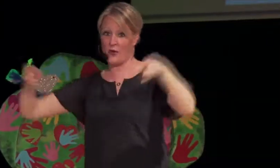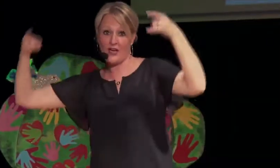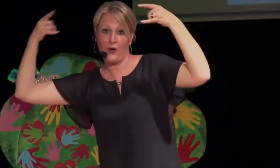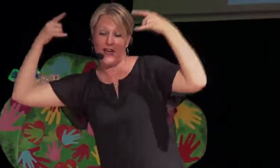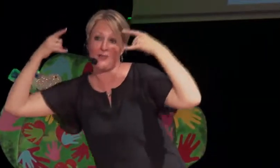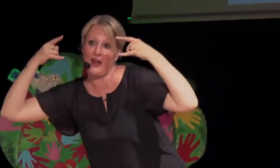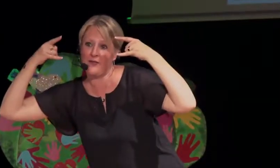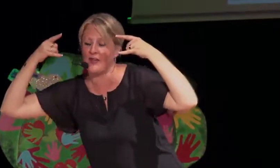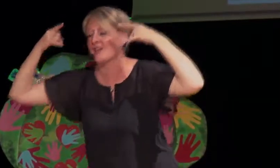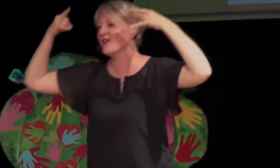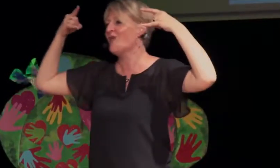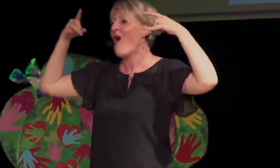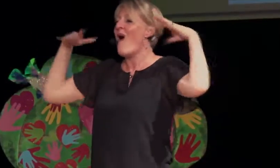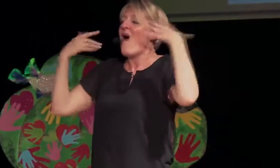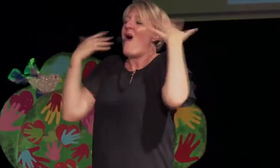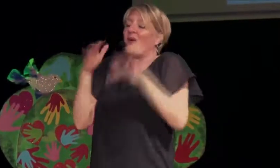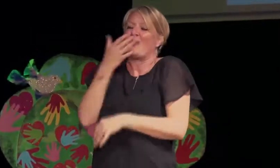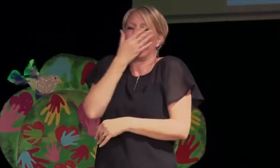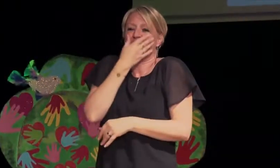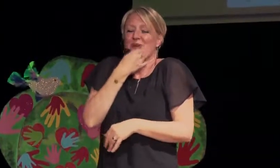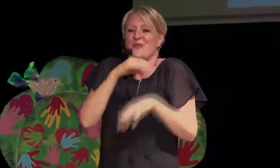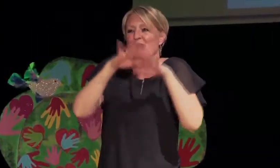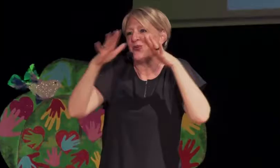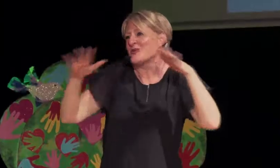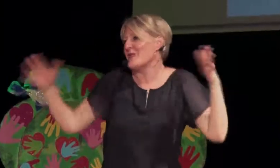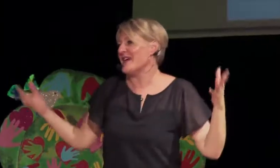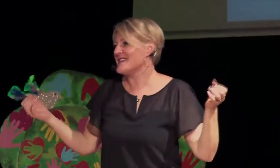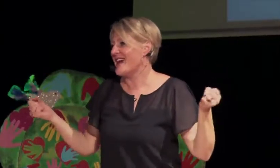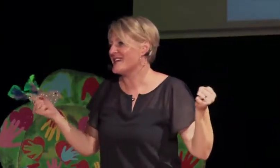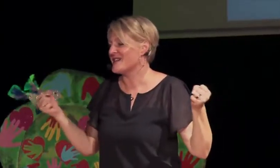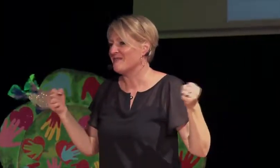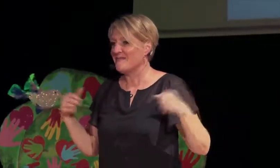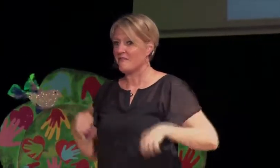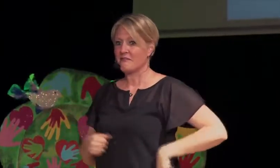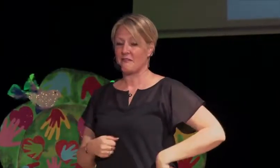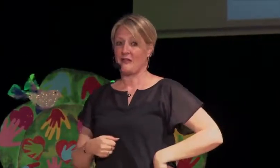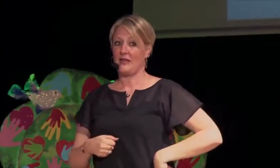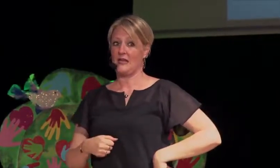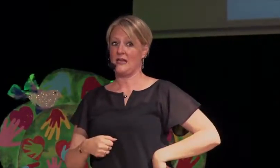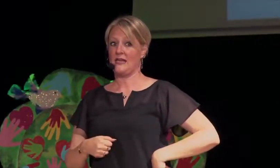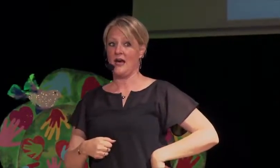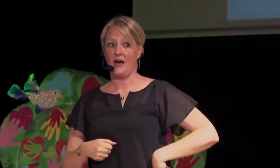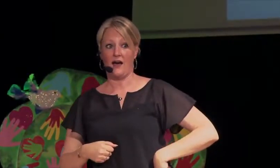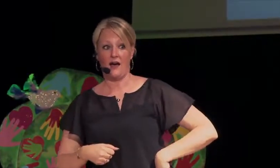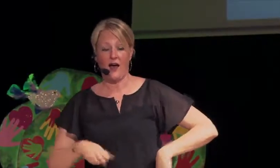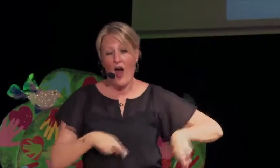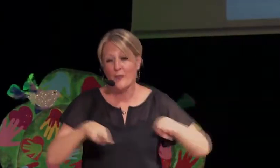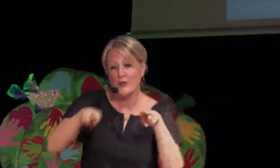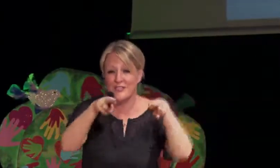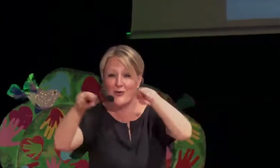et il regarde par la fenêtre. Oh, que c'est beau, donc, ce paysage! Il y a un petit